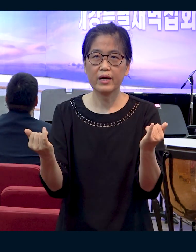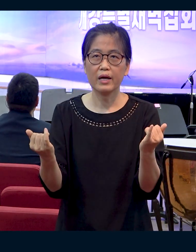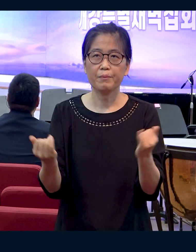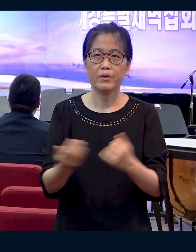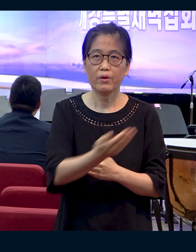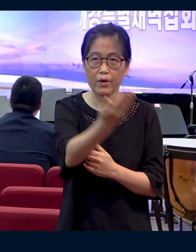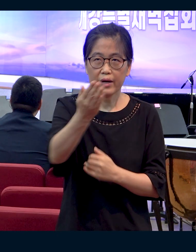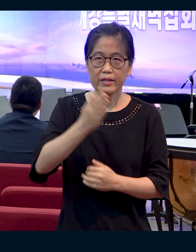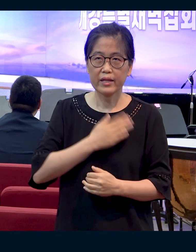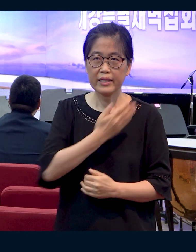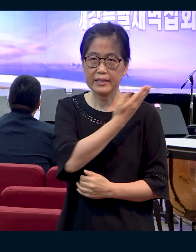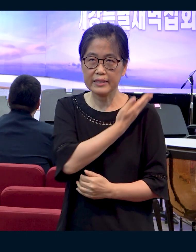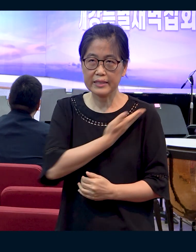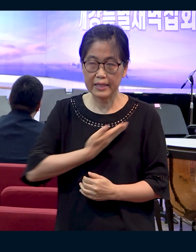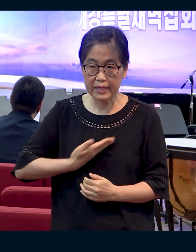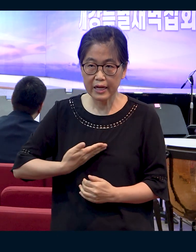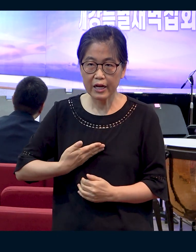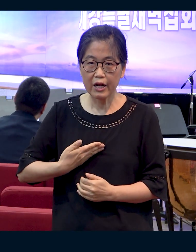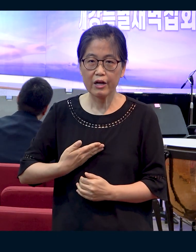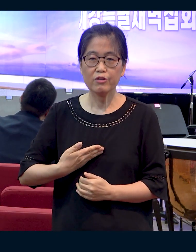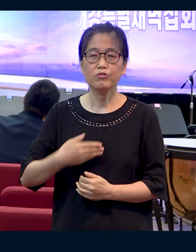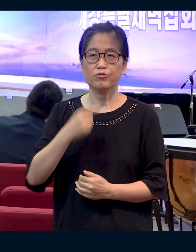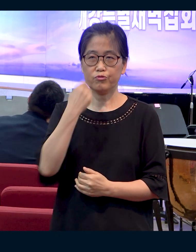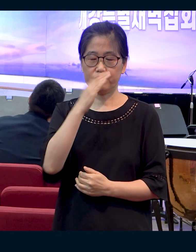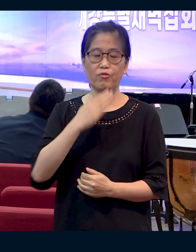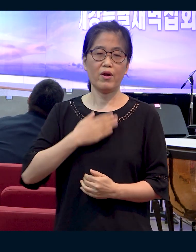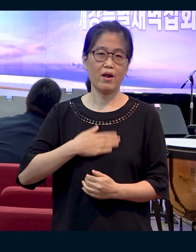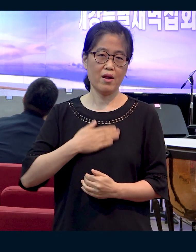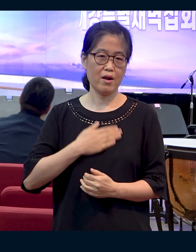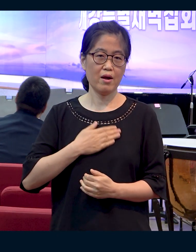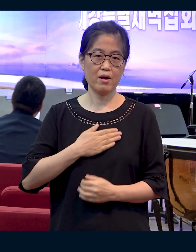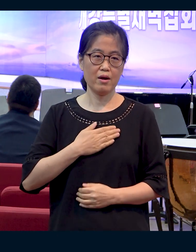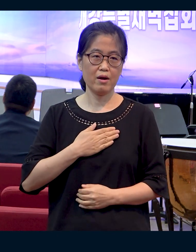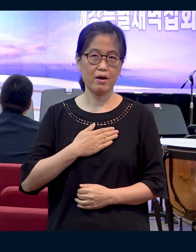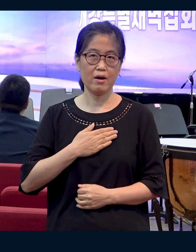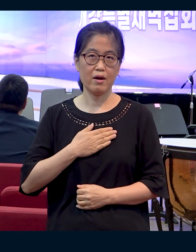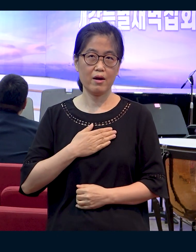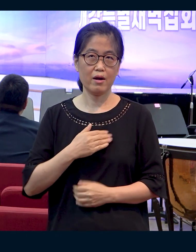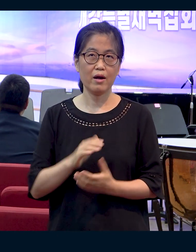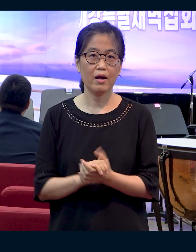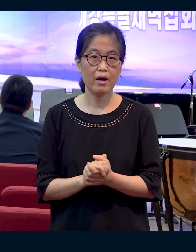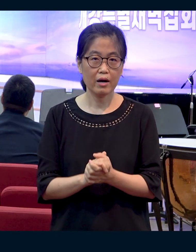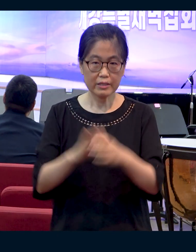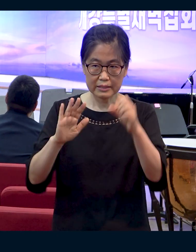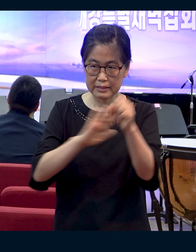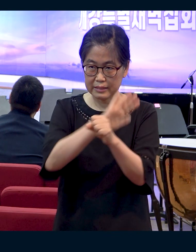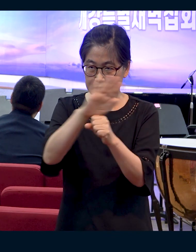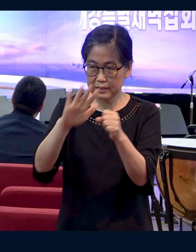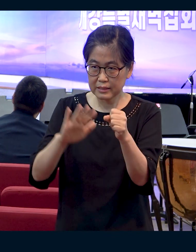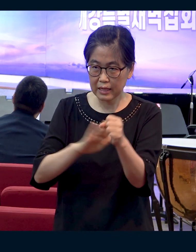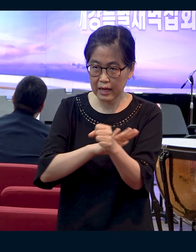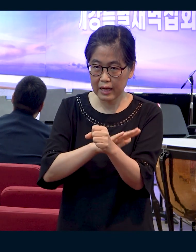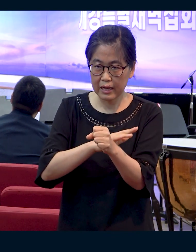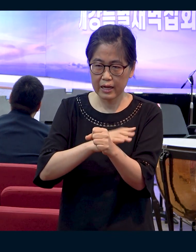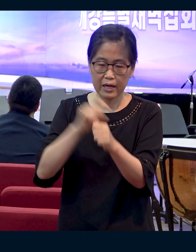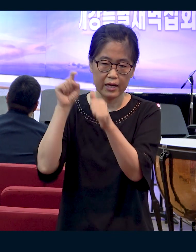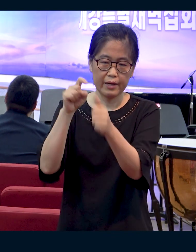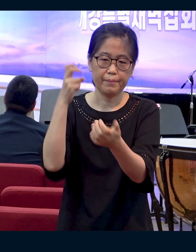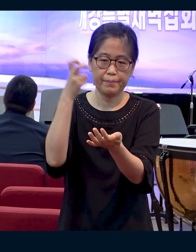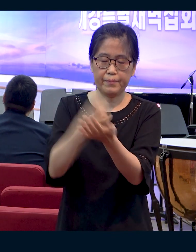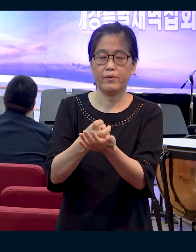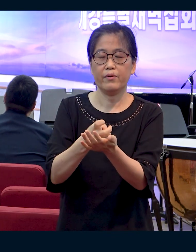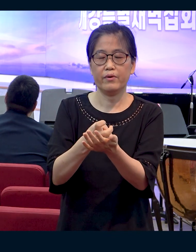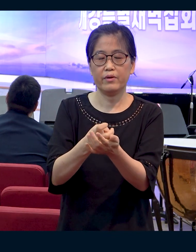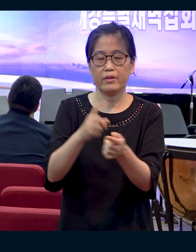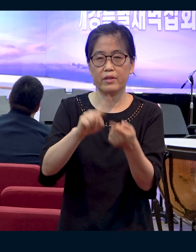내 제자인 줄 알리라 라고 하는 그 말씀, 즉 사랑의 계명을 이야기하고 있는 거예요.